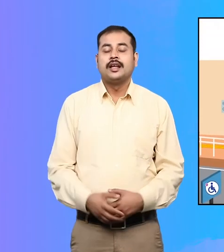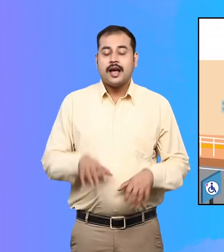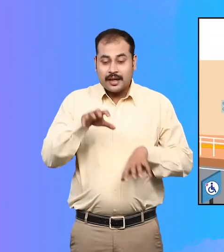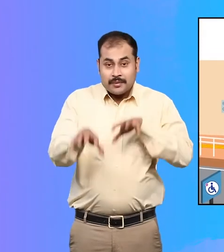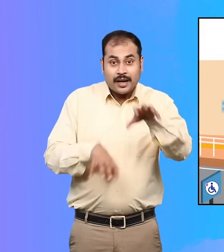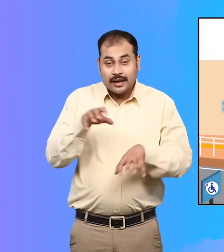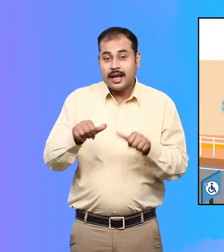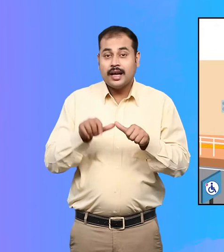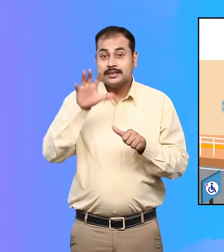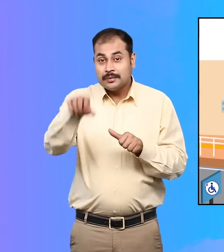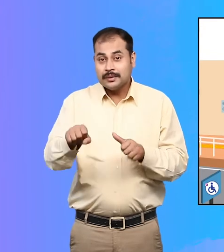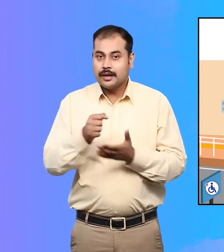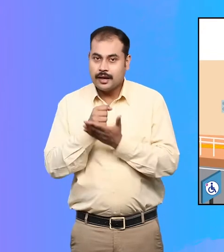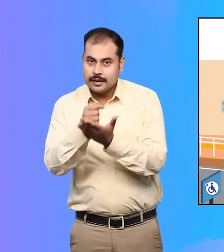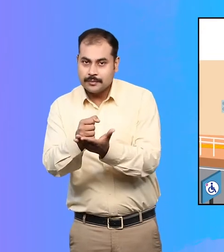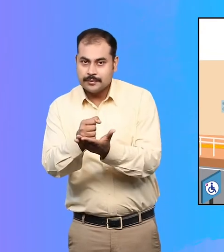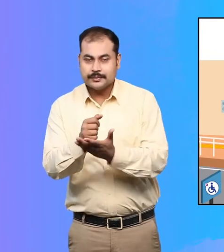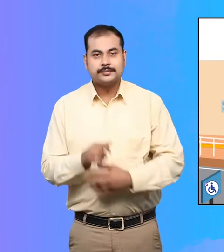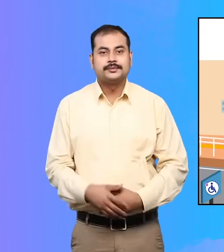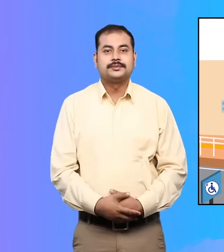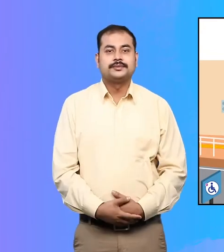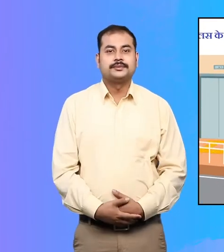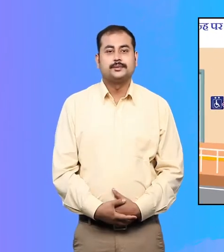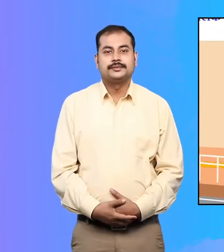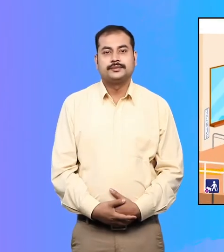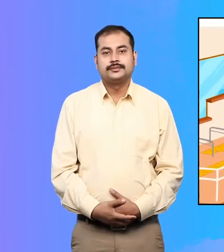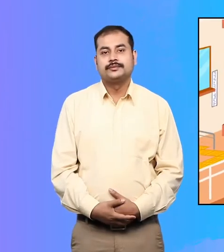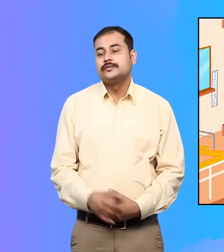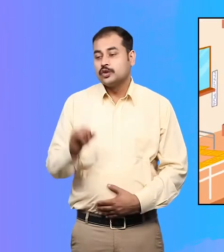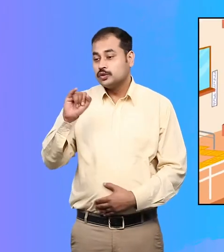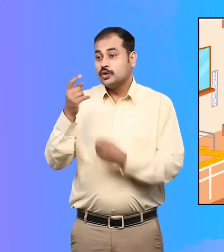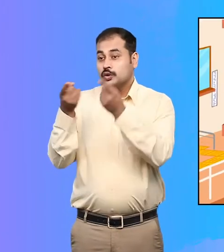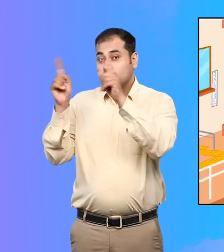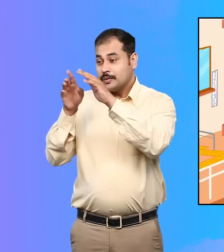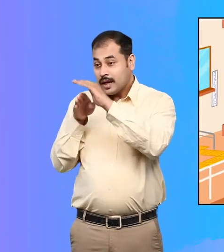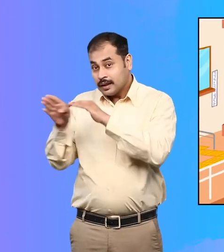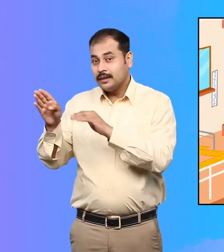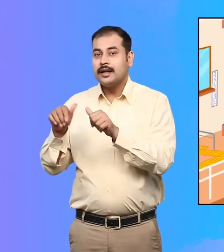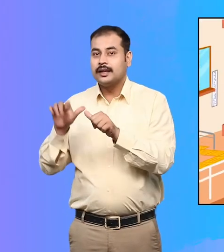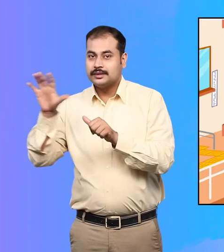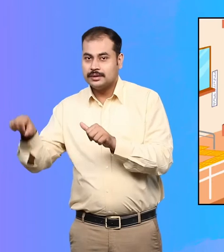आपके सिवा जानवरों का बोर्ड है को सुगम में वॉशरूम